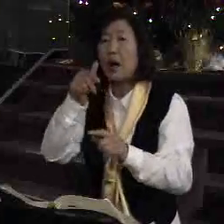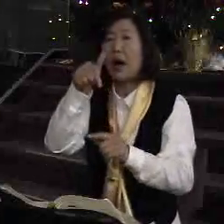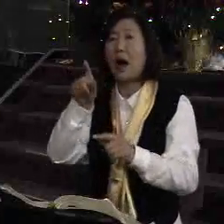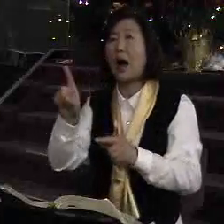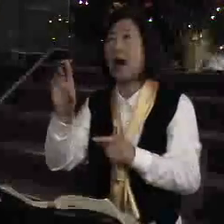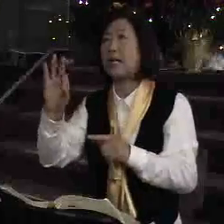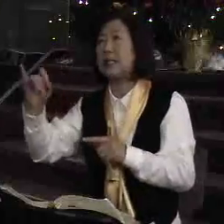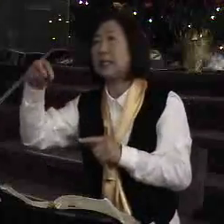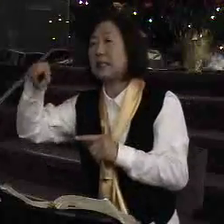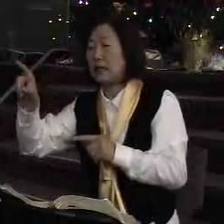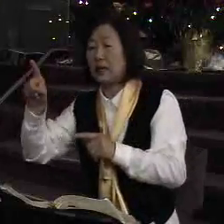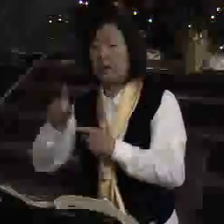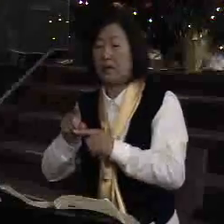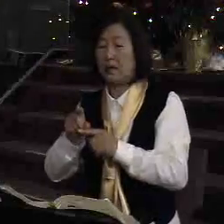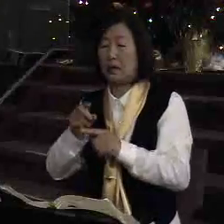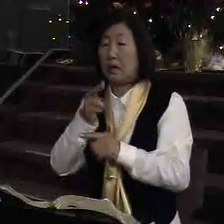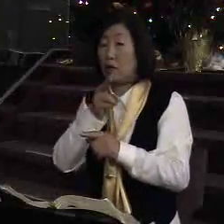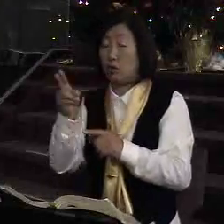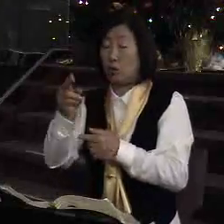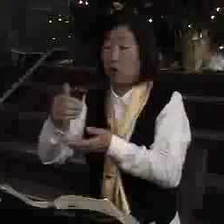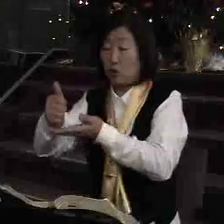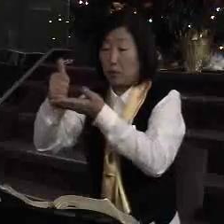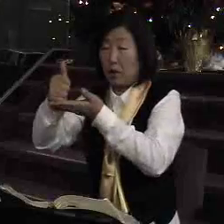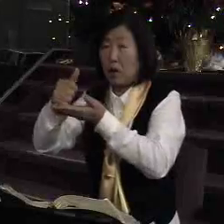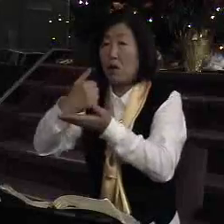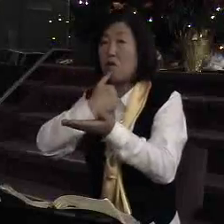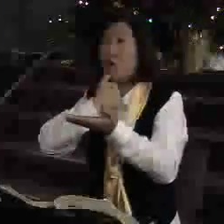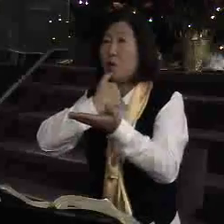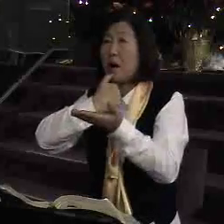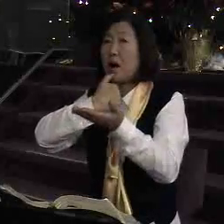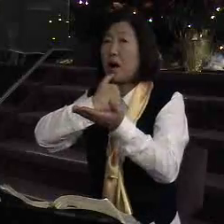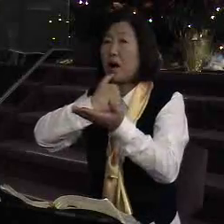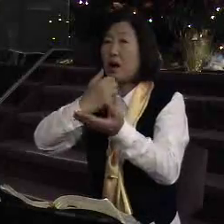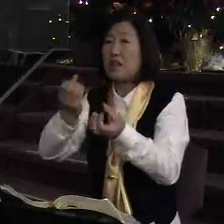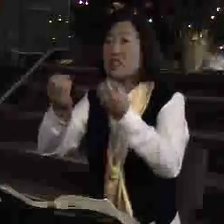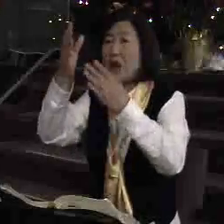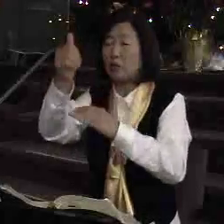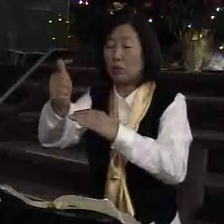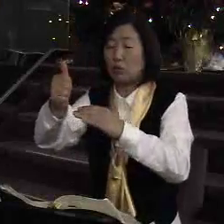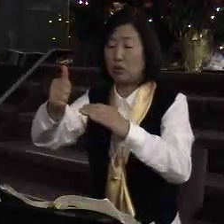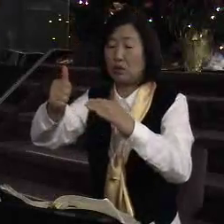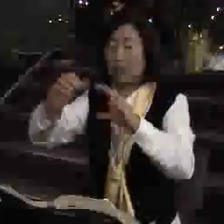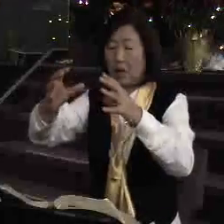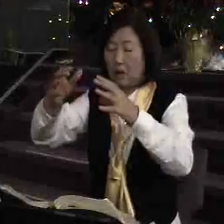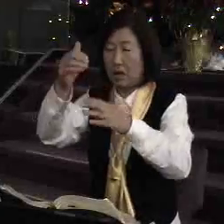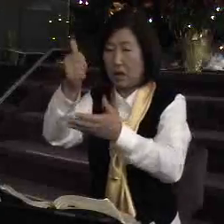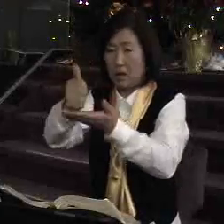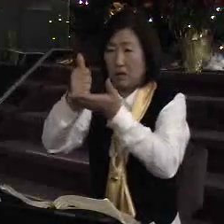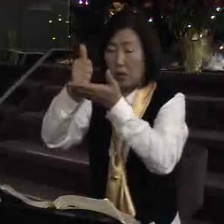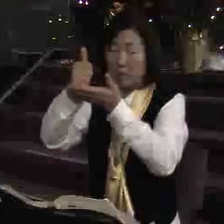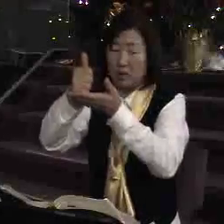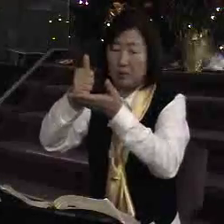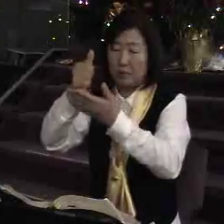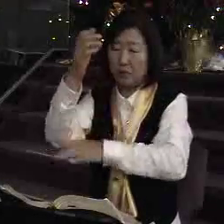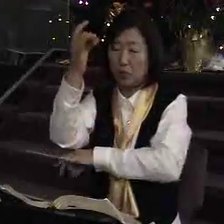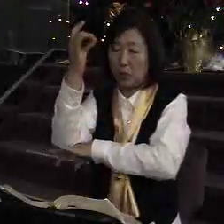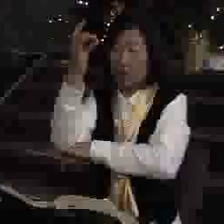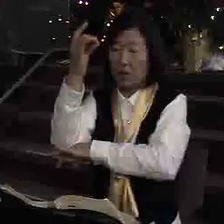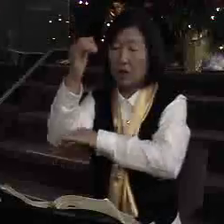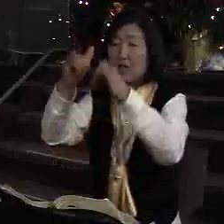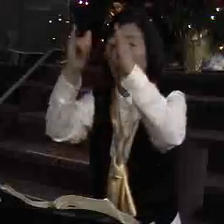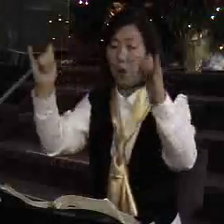주로 섬겼던 그 로마 제국 밑에 있었던 초대교인들이에요. 그래서 그러한 사회,